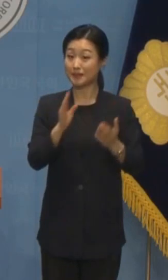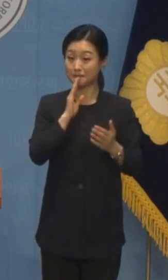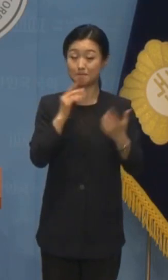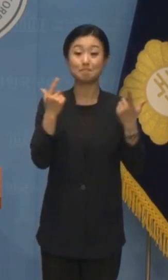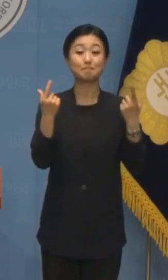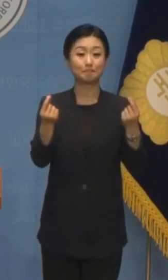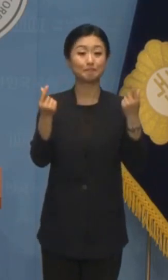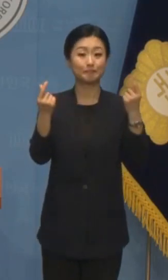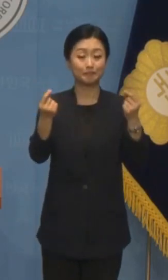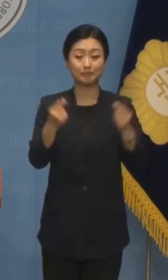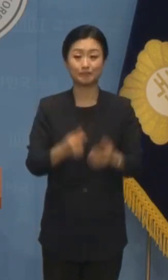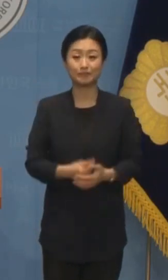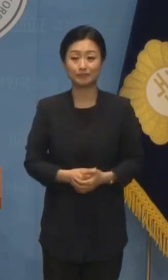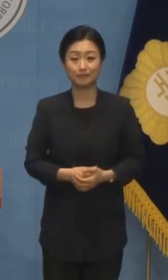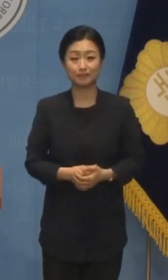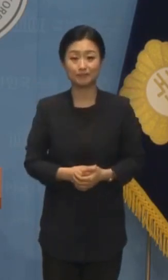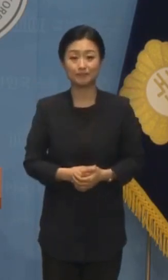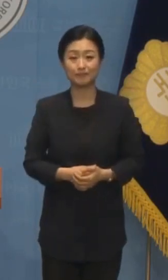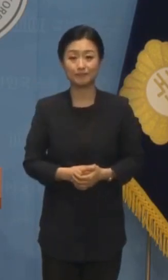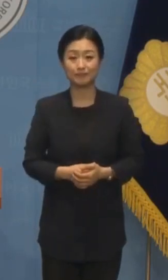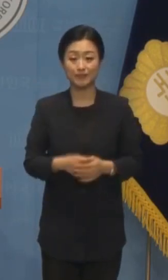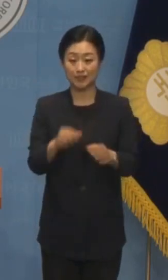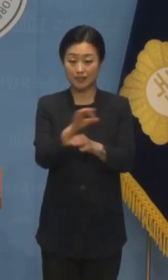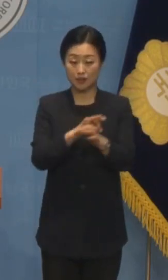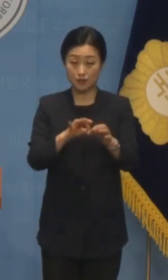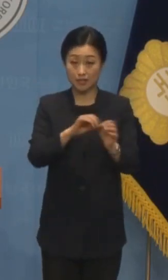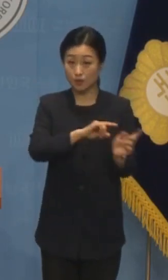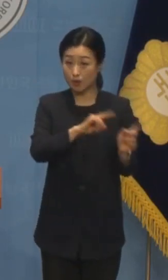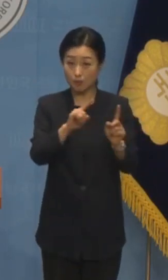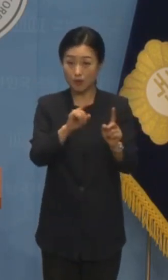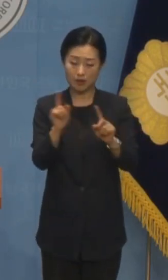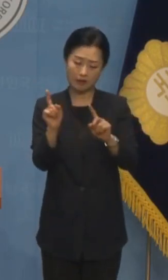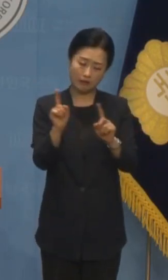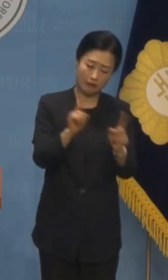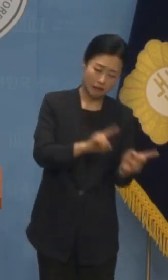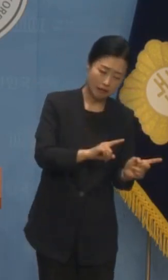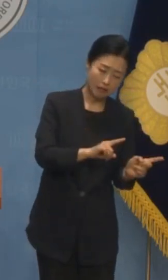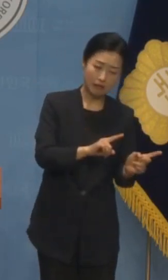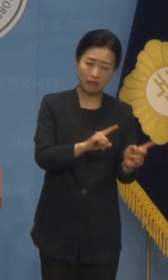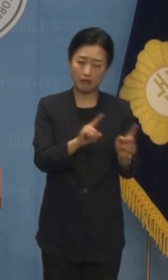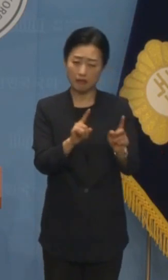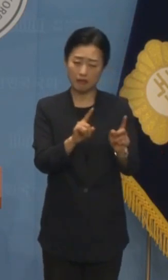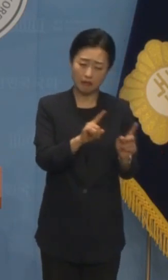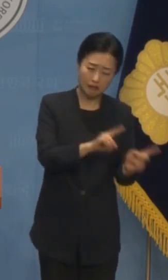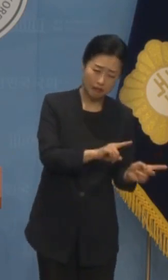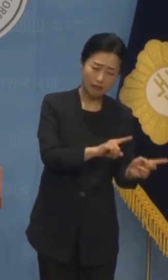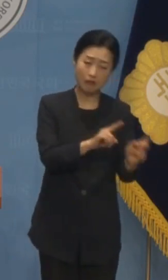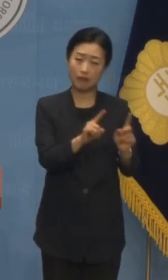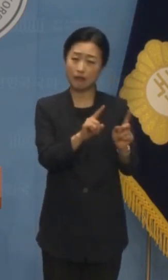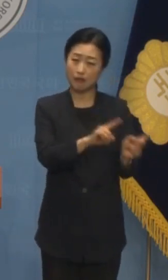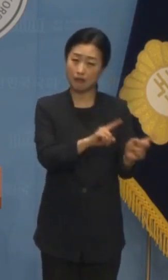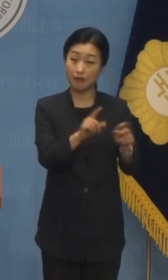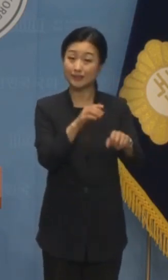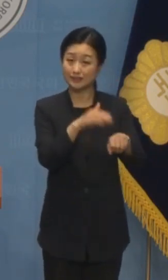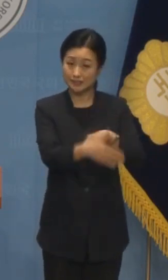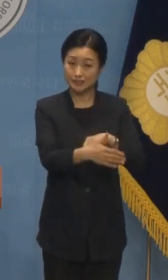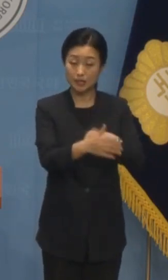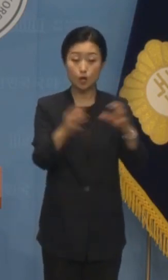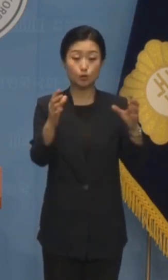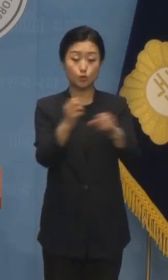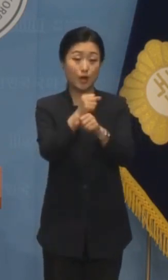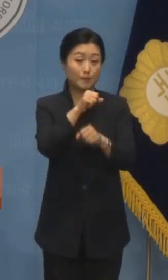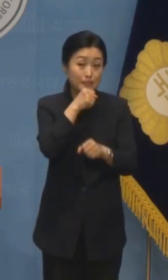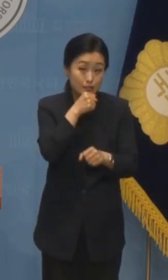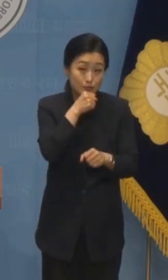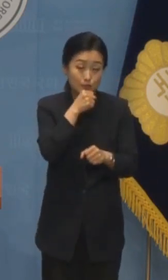것을 증명하고 있습니다. 경기 상태가 아니라 하강과 상승이라고 하는 경기 전환점을 파악하는 데는